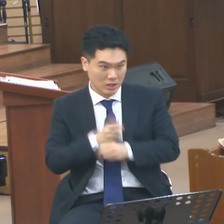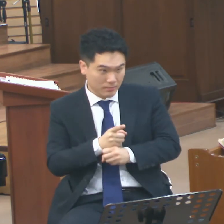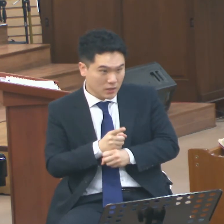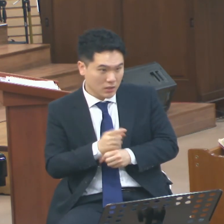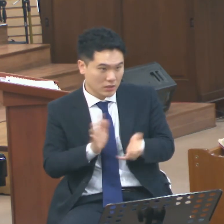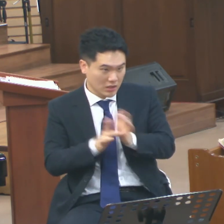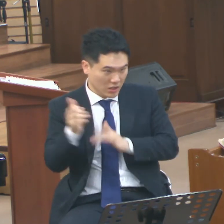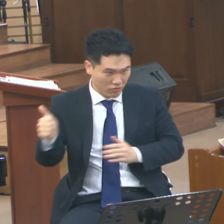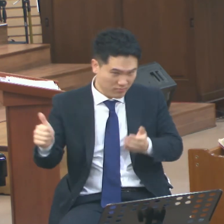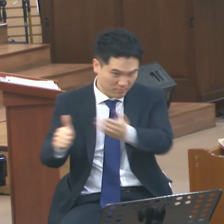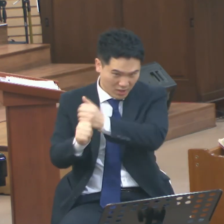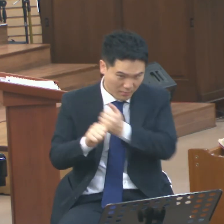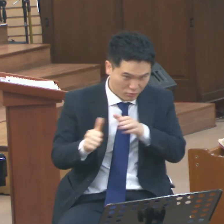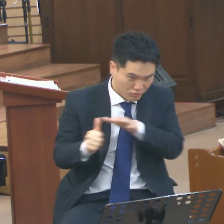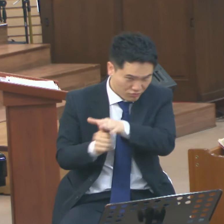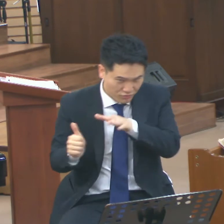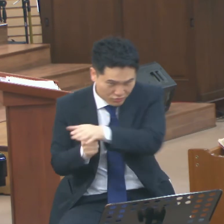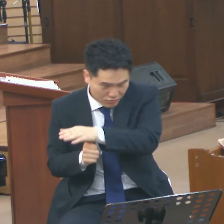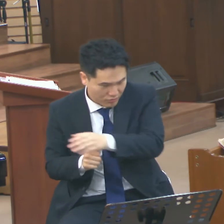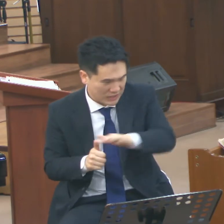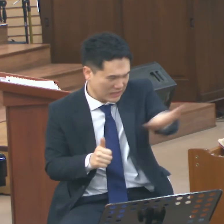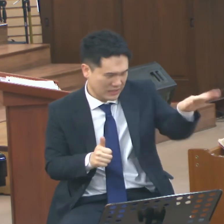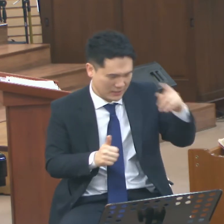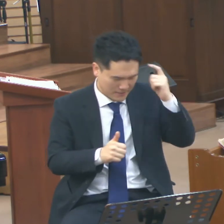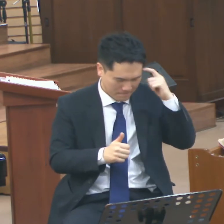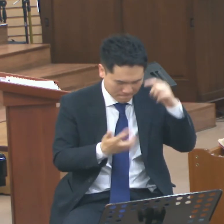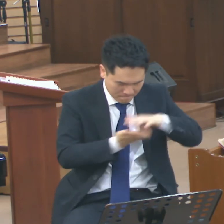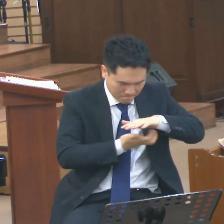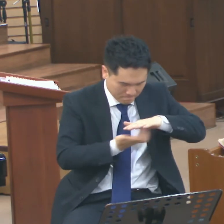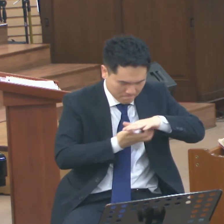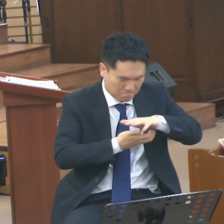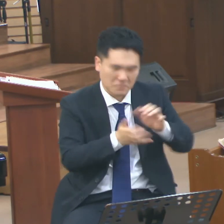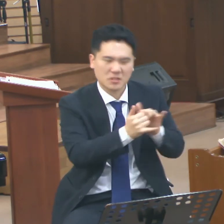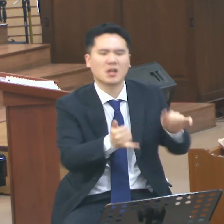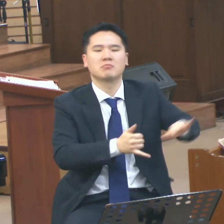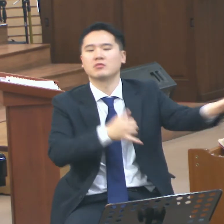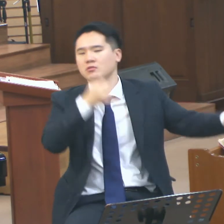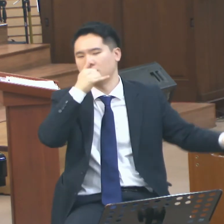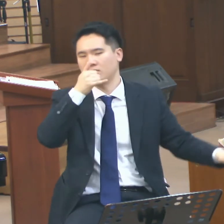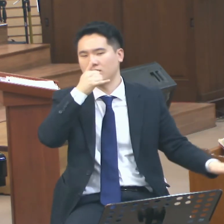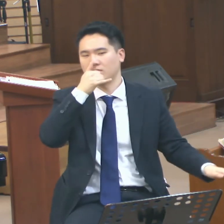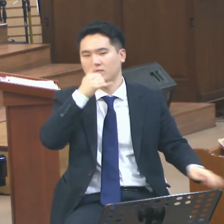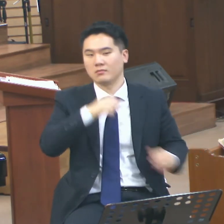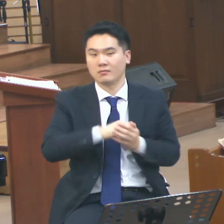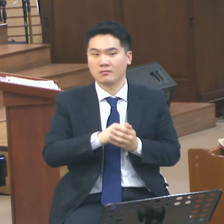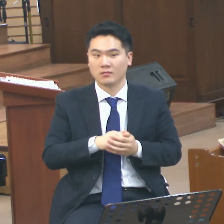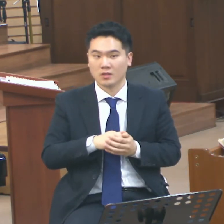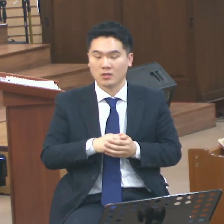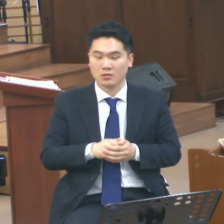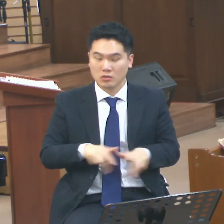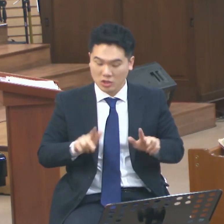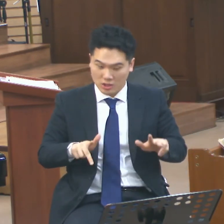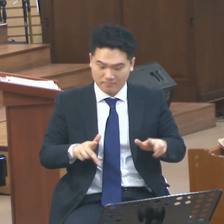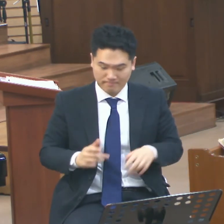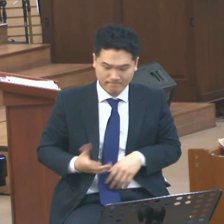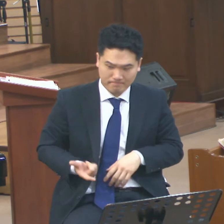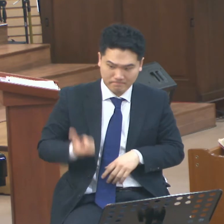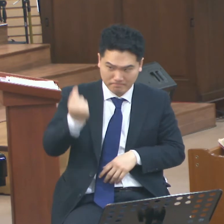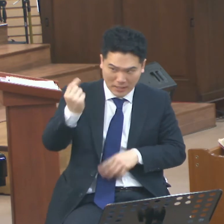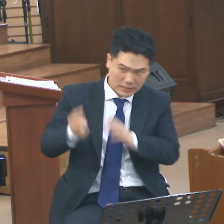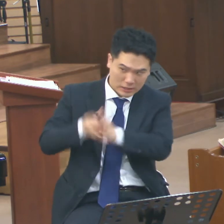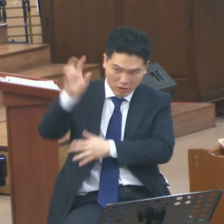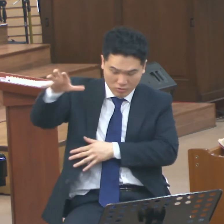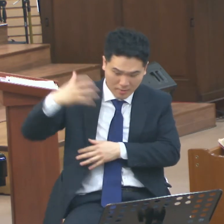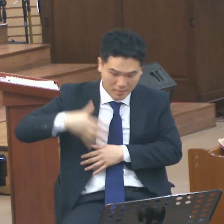상황이에요. 명절이 최소한 8일이에요. 일찍 동생들하고 같이 갔다가는 동생들도